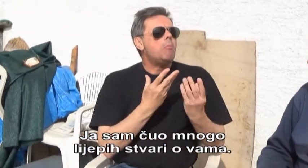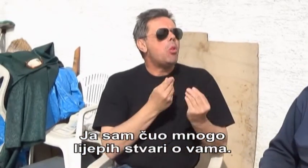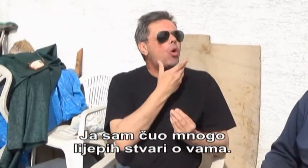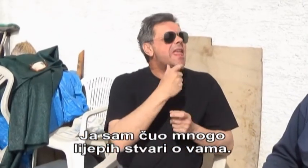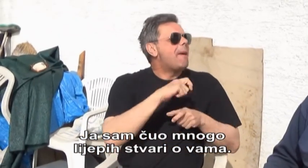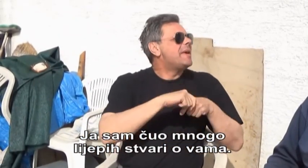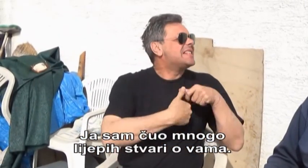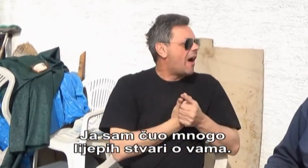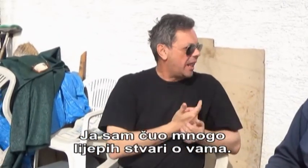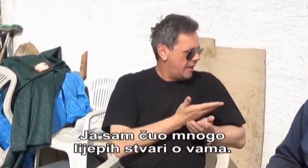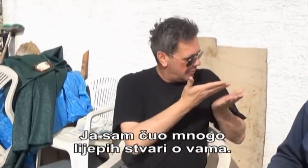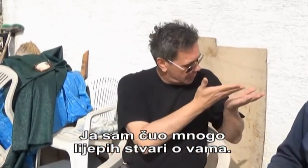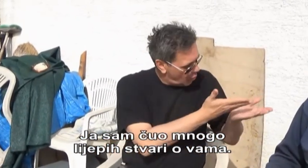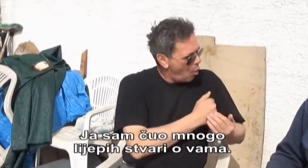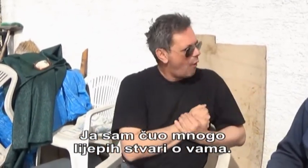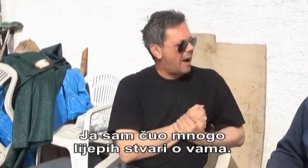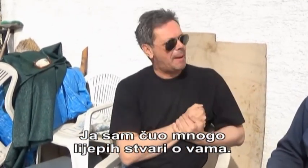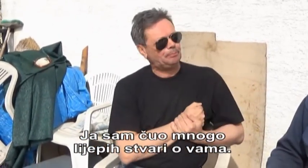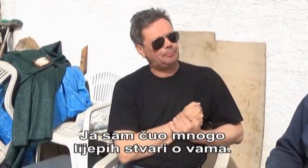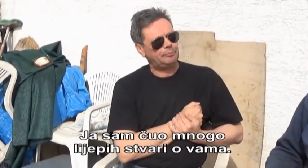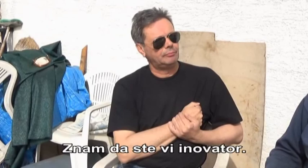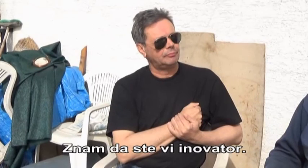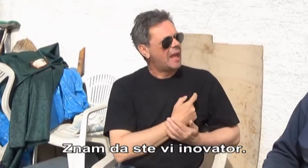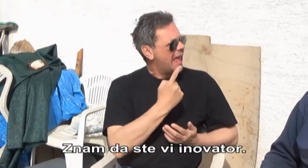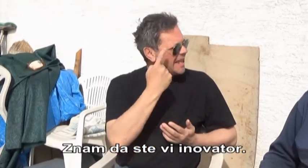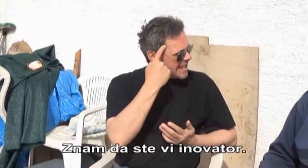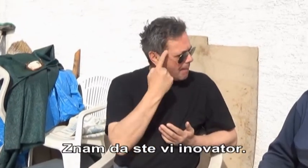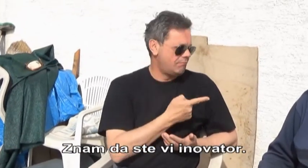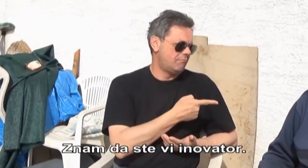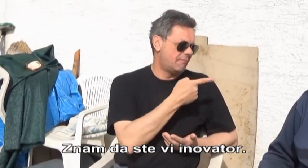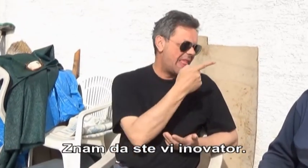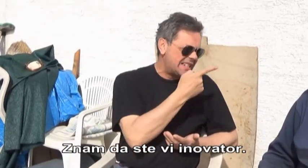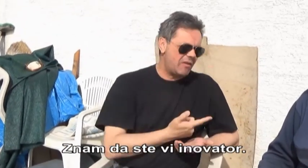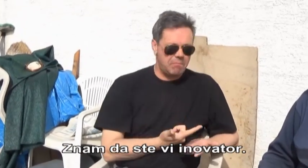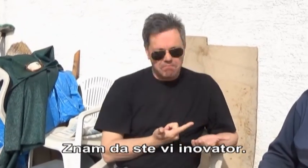mnogo lijepih stvari o vama. Znam da ste vi